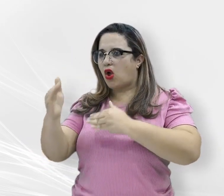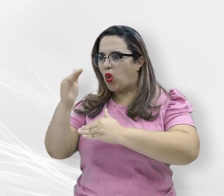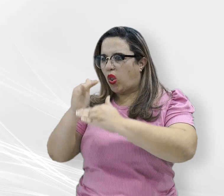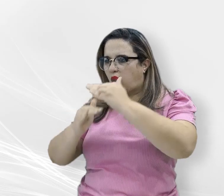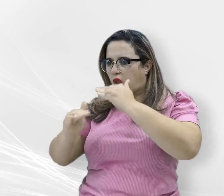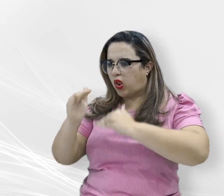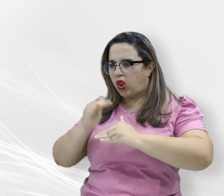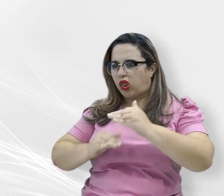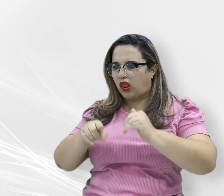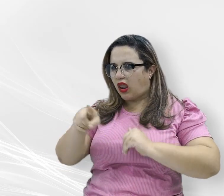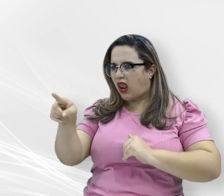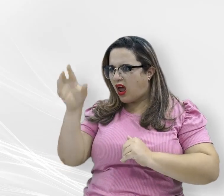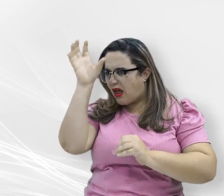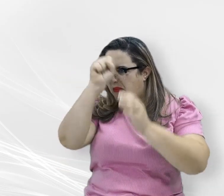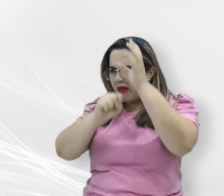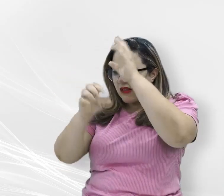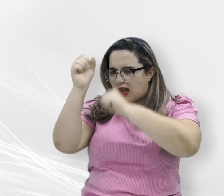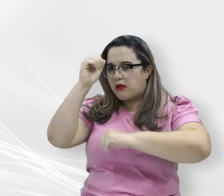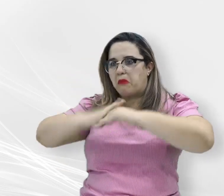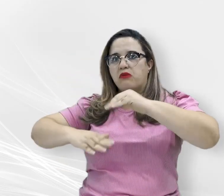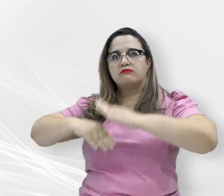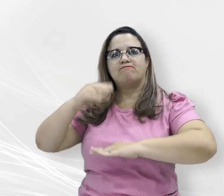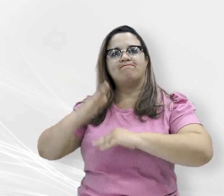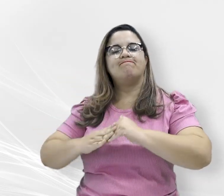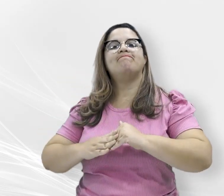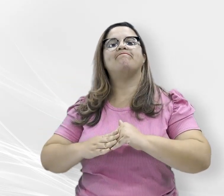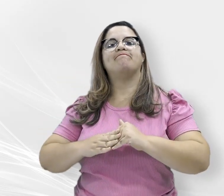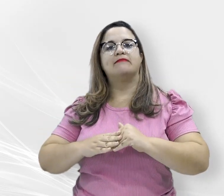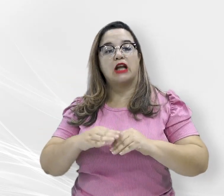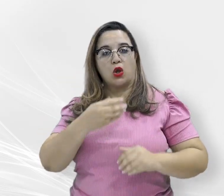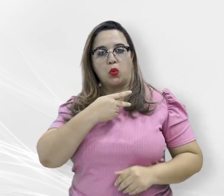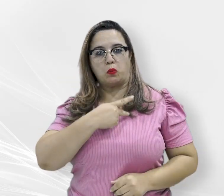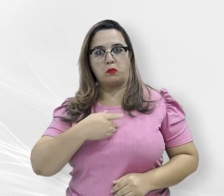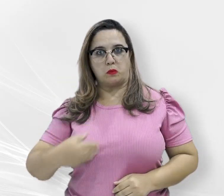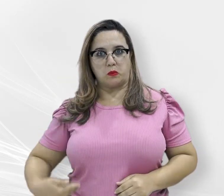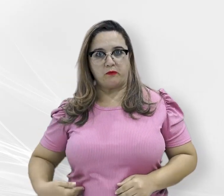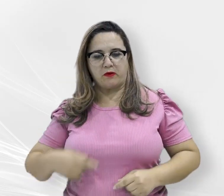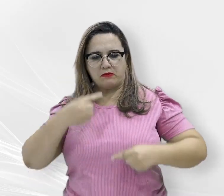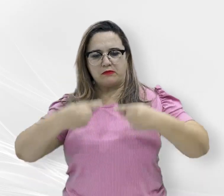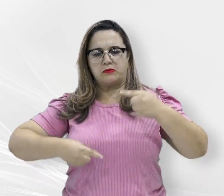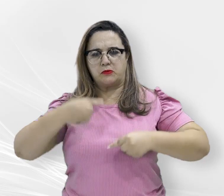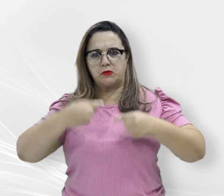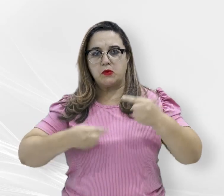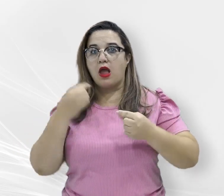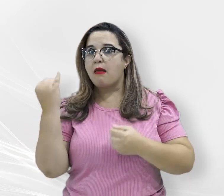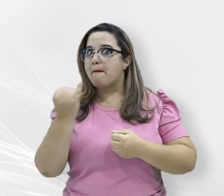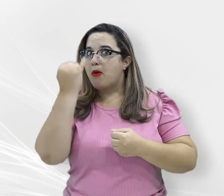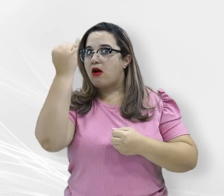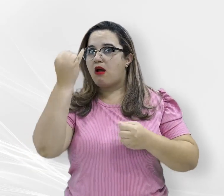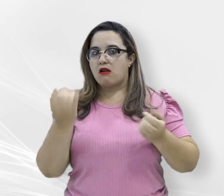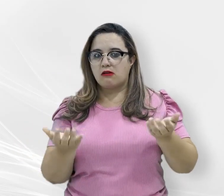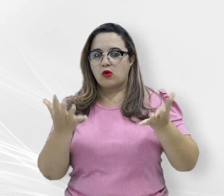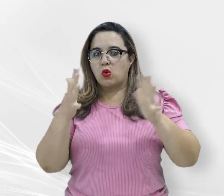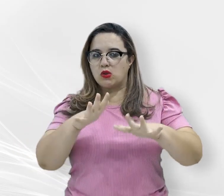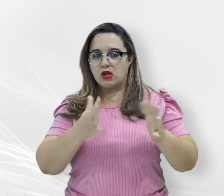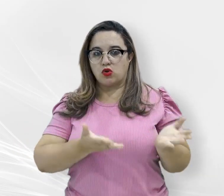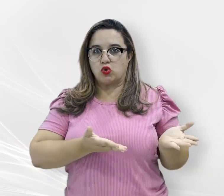Instituto da Aprendizagem Profissional, política pública de reconhecida importância para a inclusão social de adolescentes e jovens,